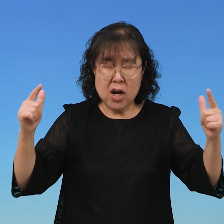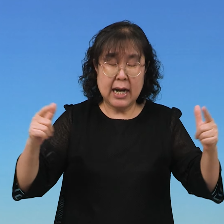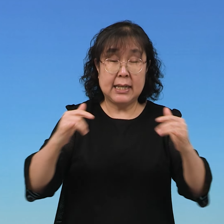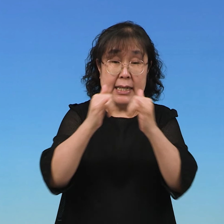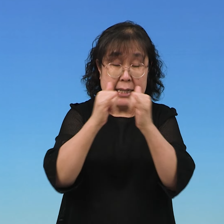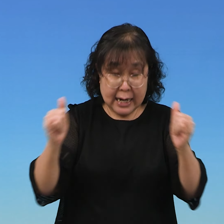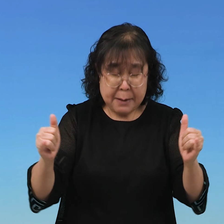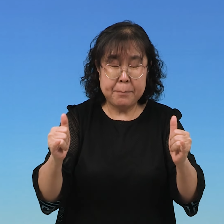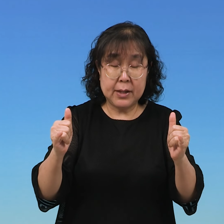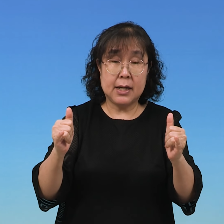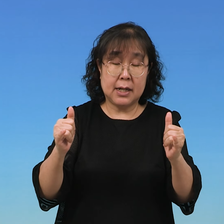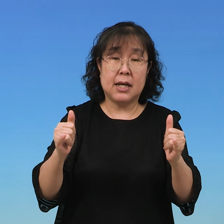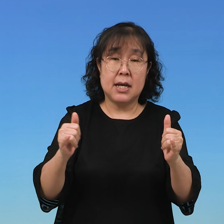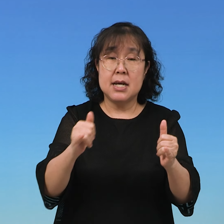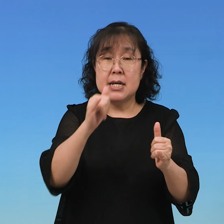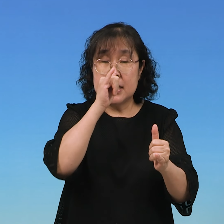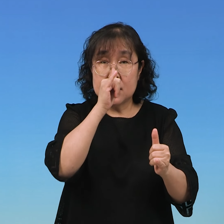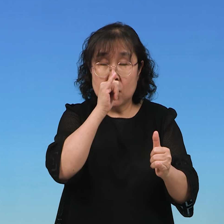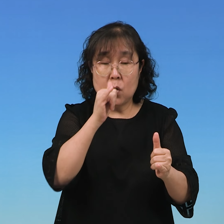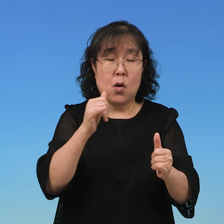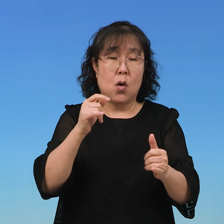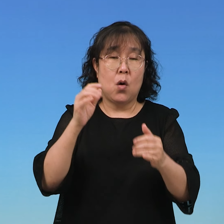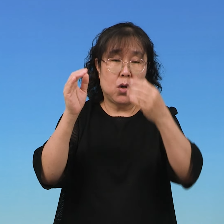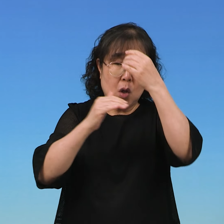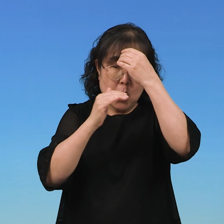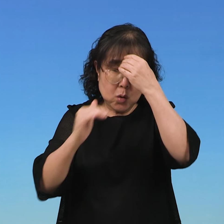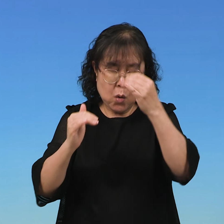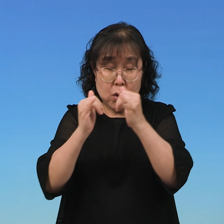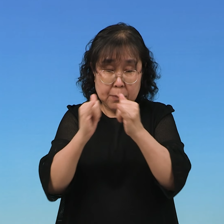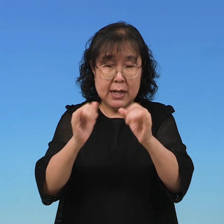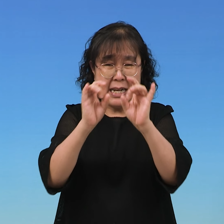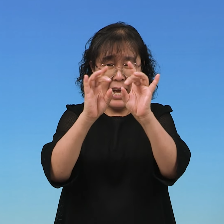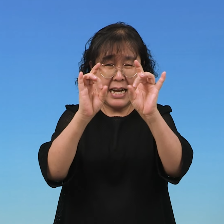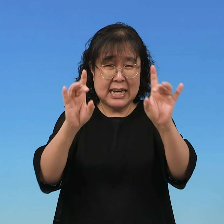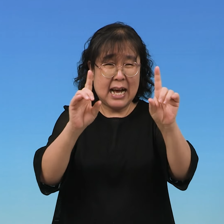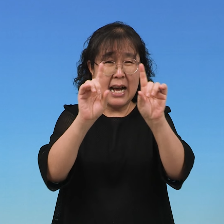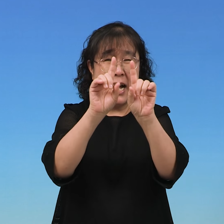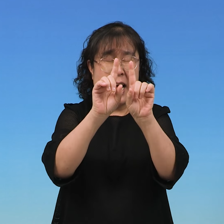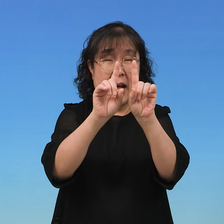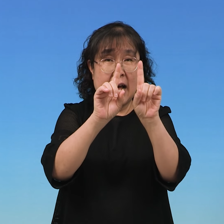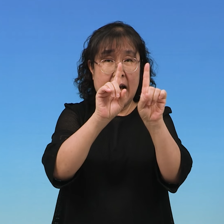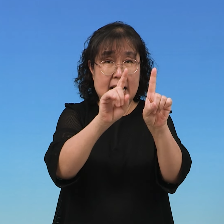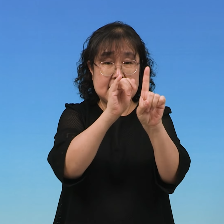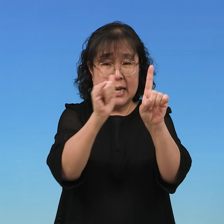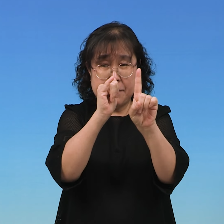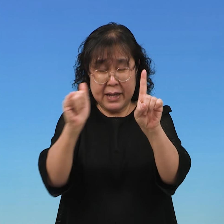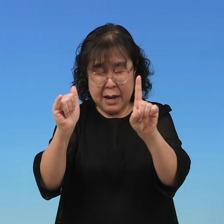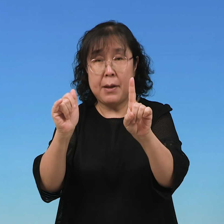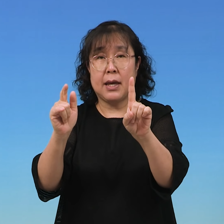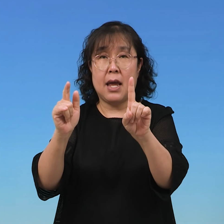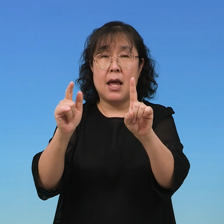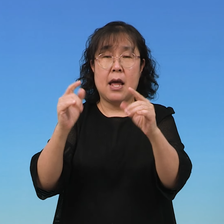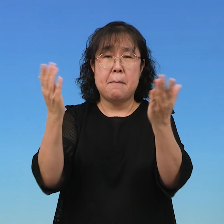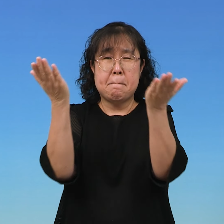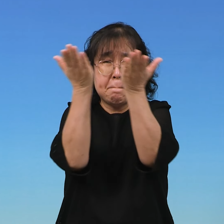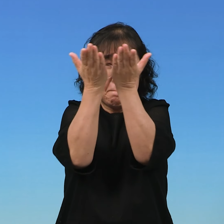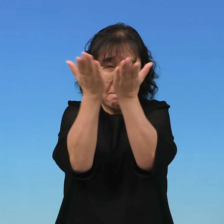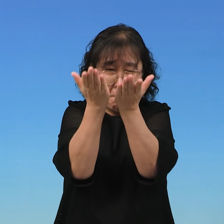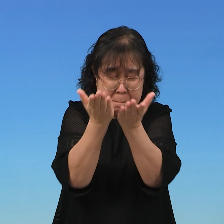통해 선포되는 말씀이 우리 성도님들 귓가에 들려질 때는 바로 그 사람 한 사람에게 전해지는 말씀이